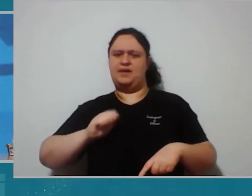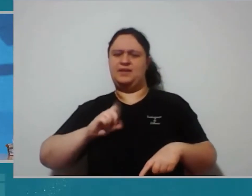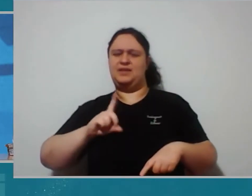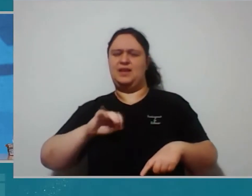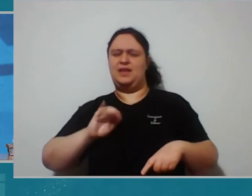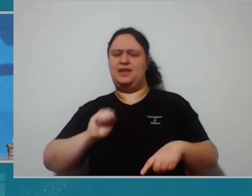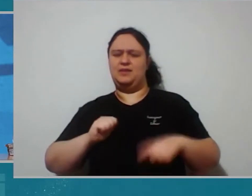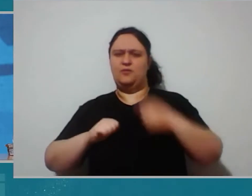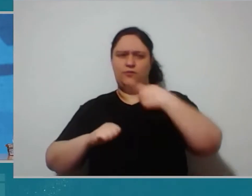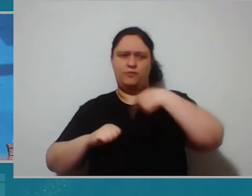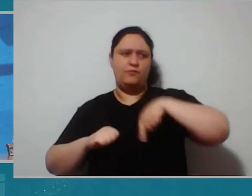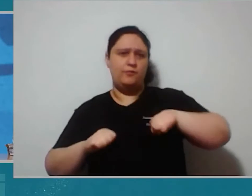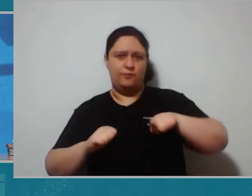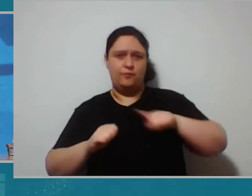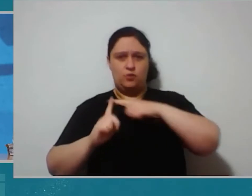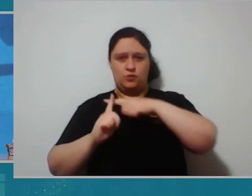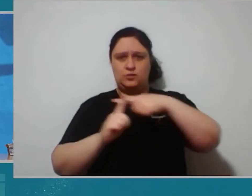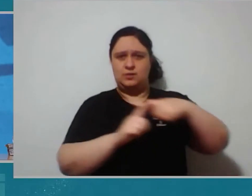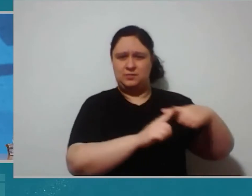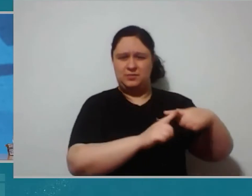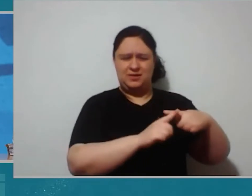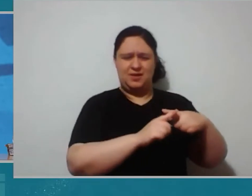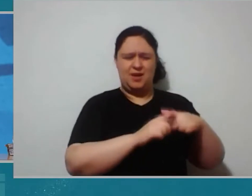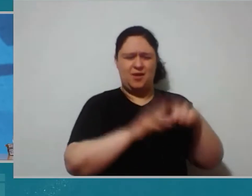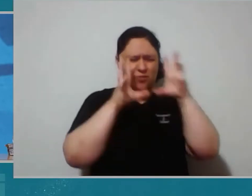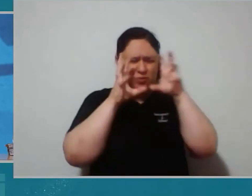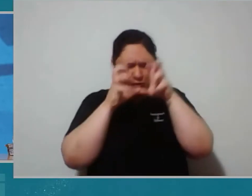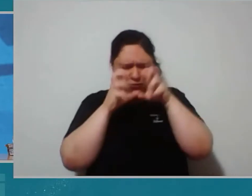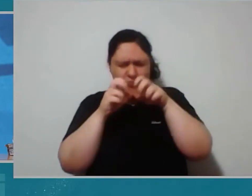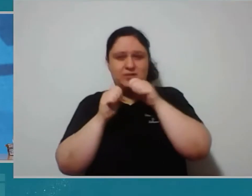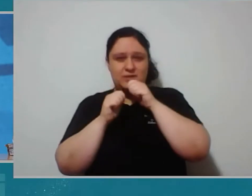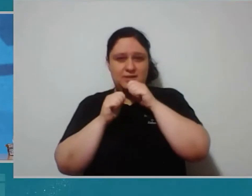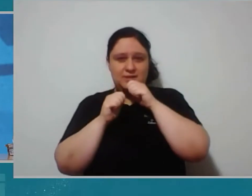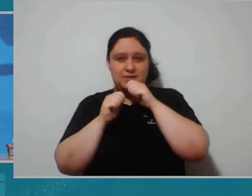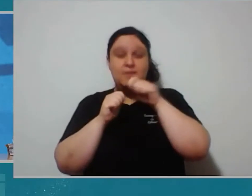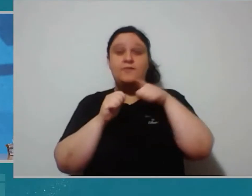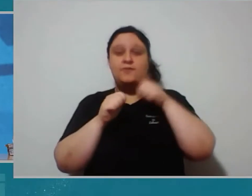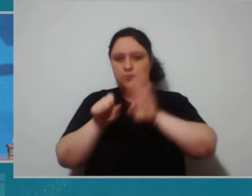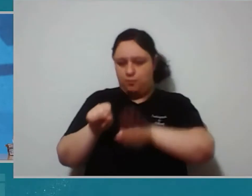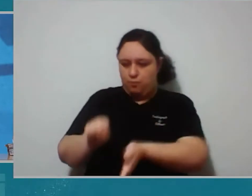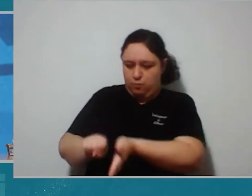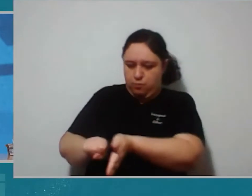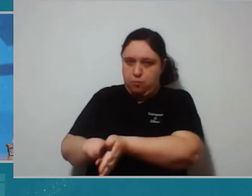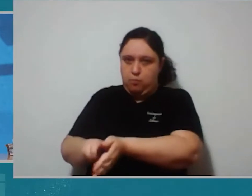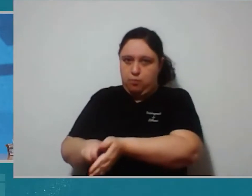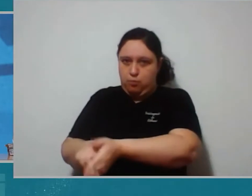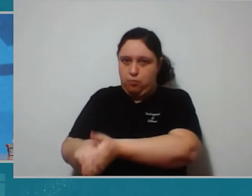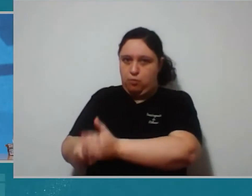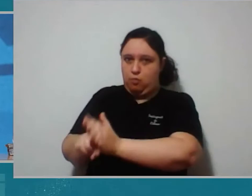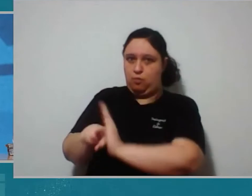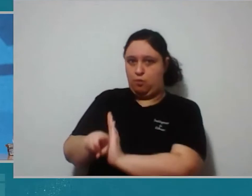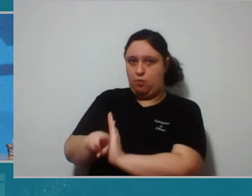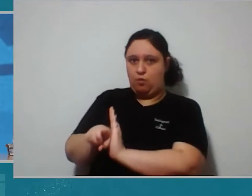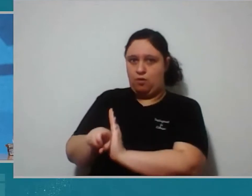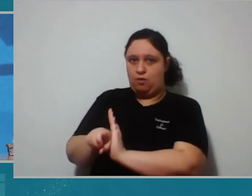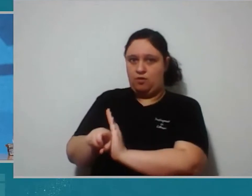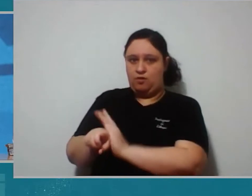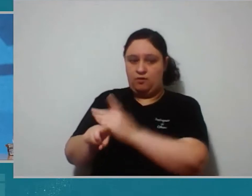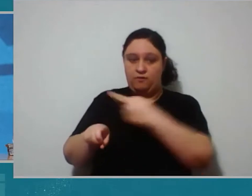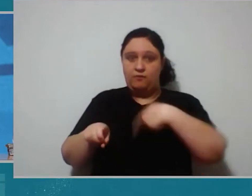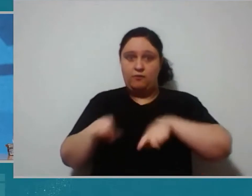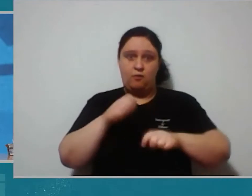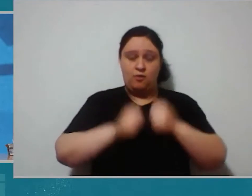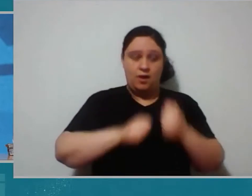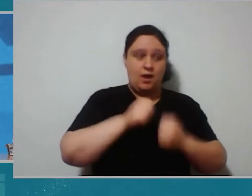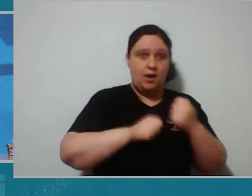revolvida, então correu e foi ter com Simão Pedro e contra os discípulos. Isso é muito, muito